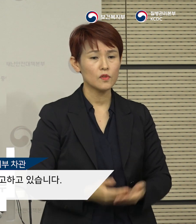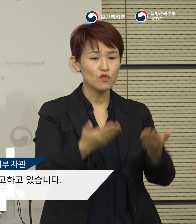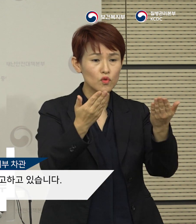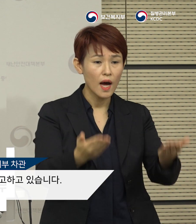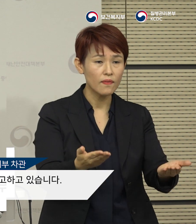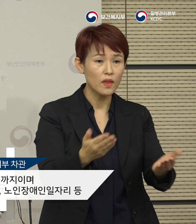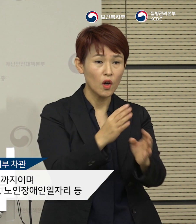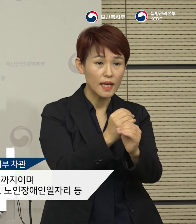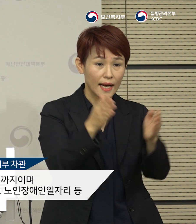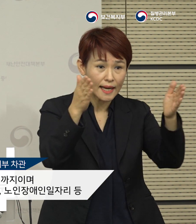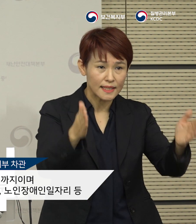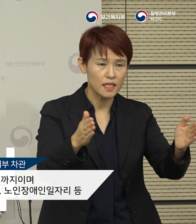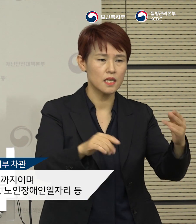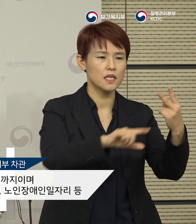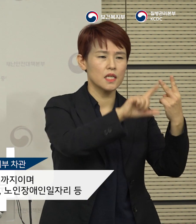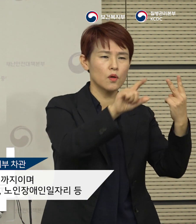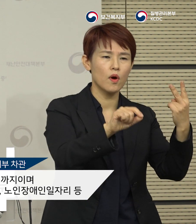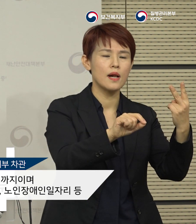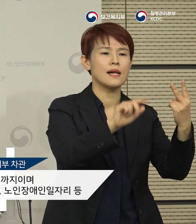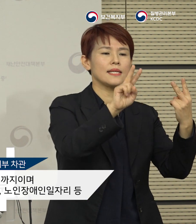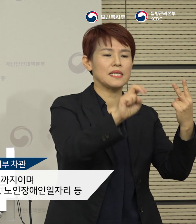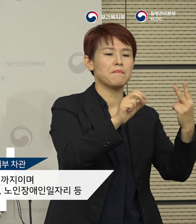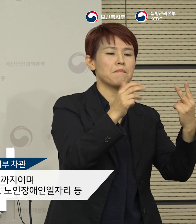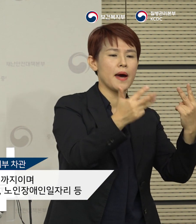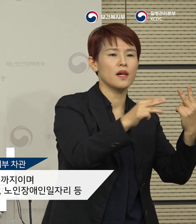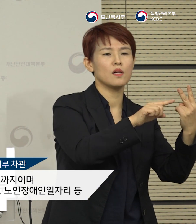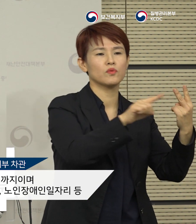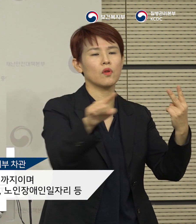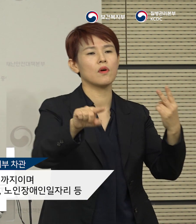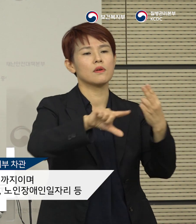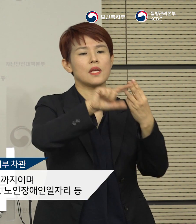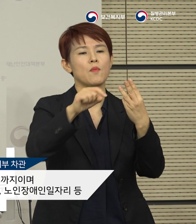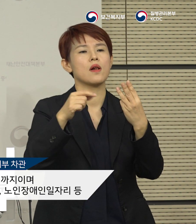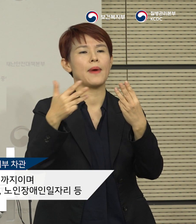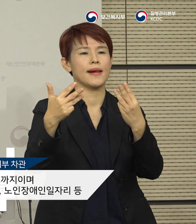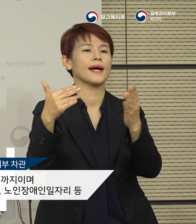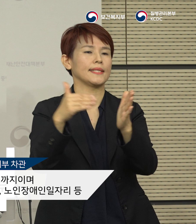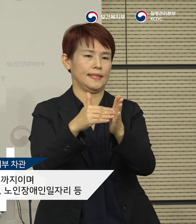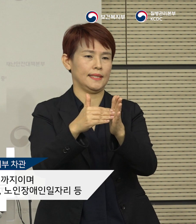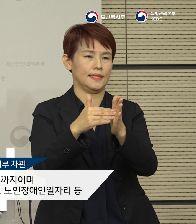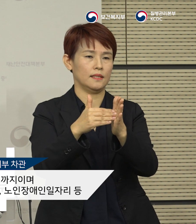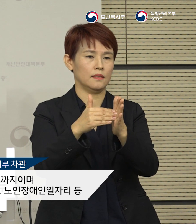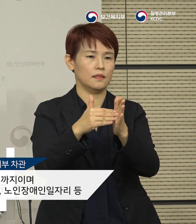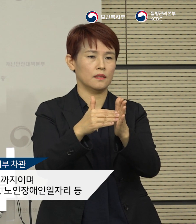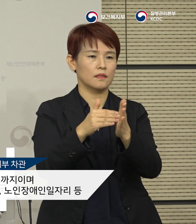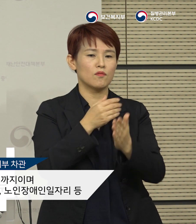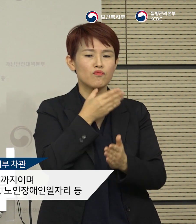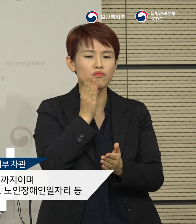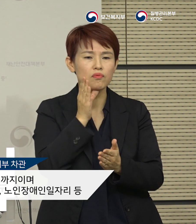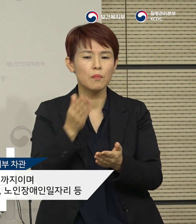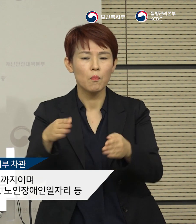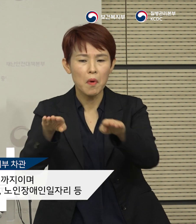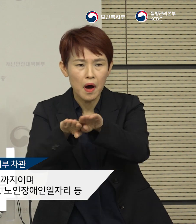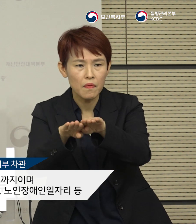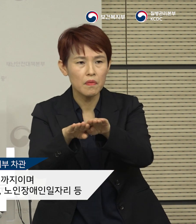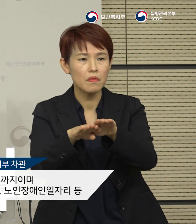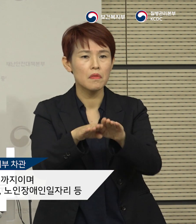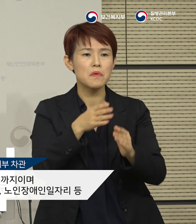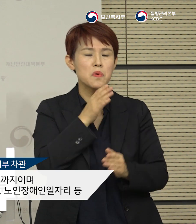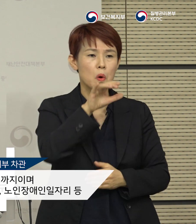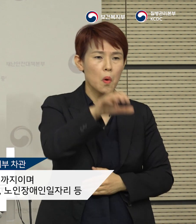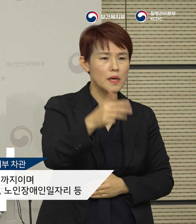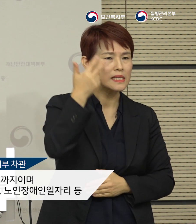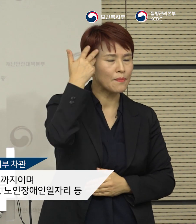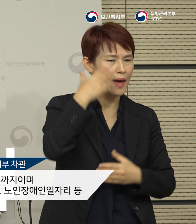있습니다. 휴관 기간은 2월 28일 금요일부터 3월 8일 일요일까지이며 경로당,